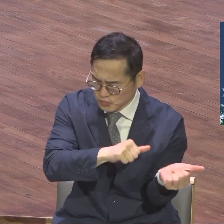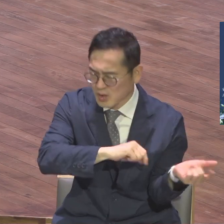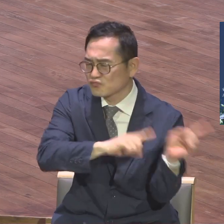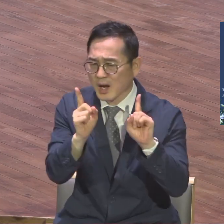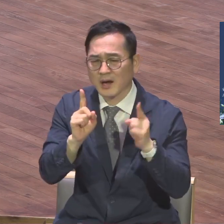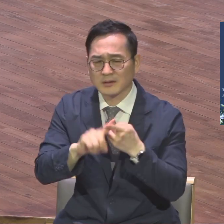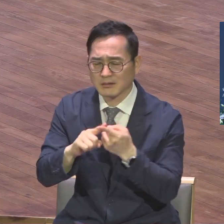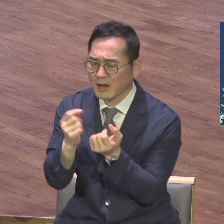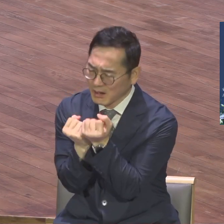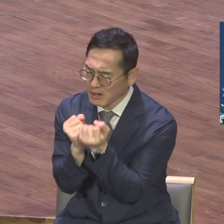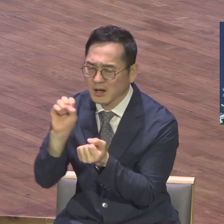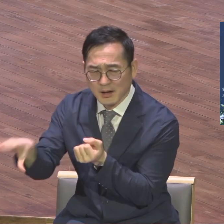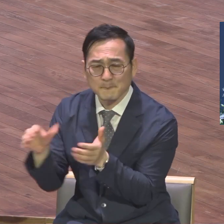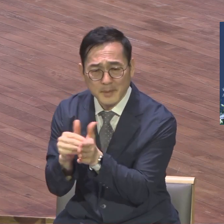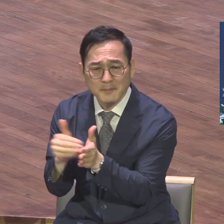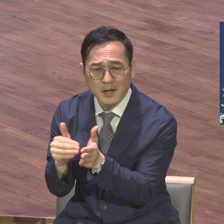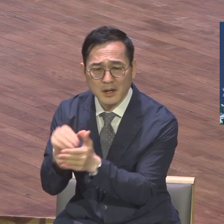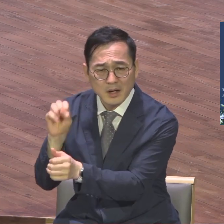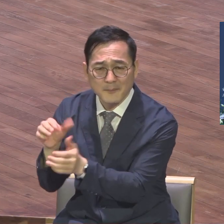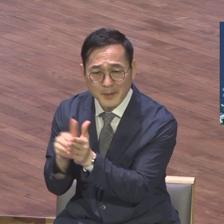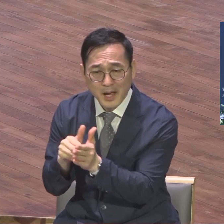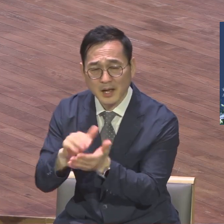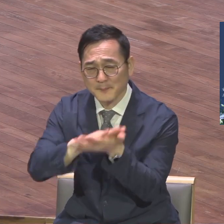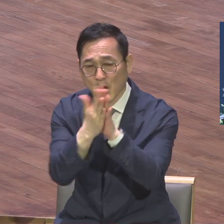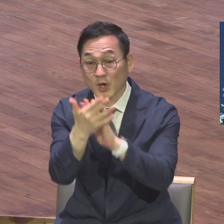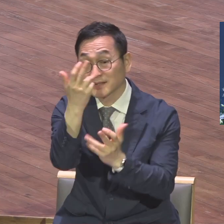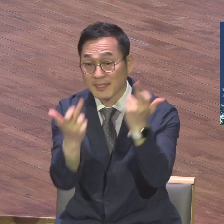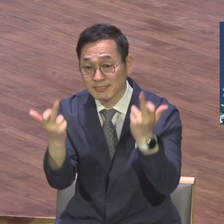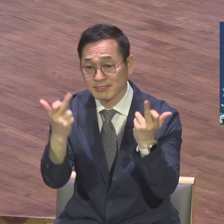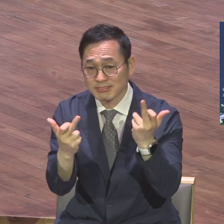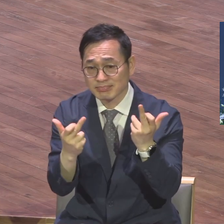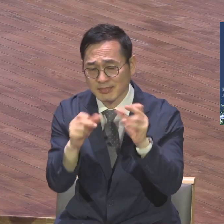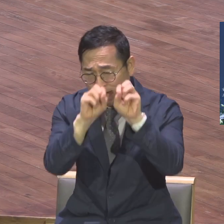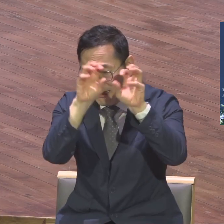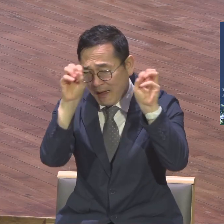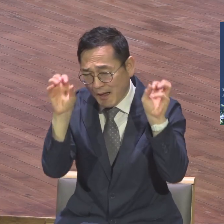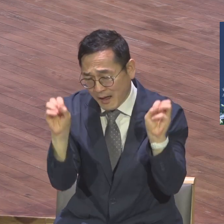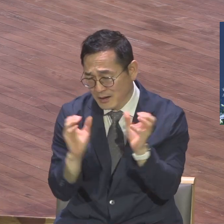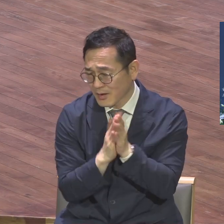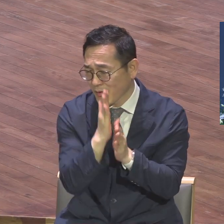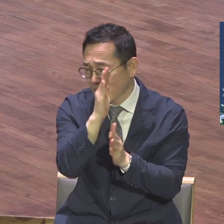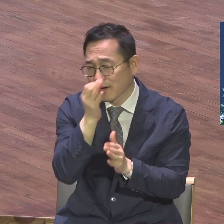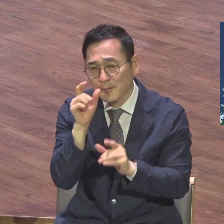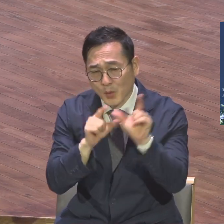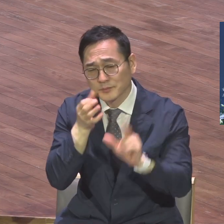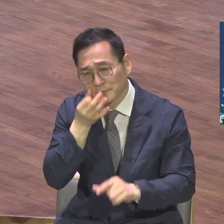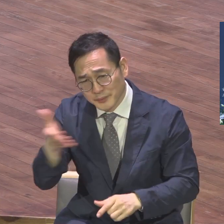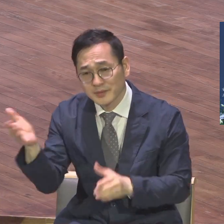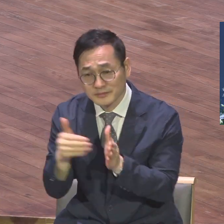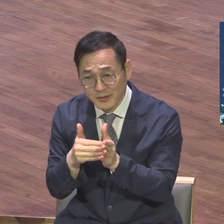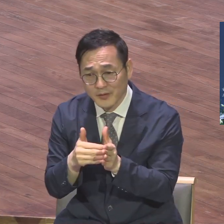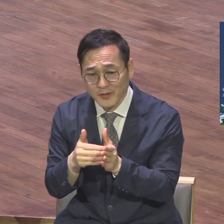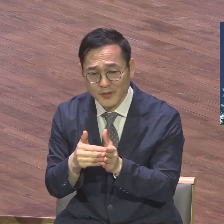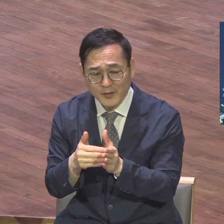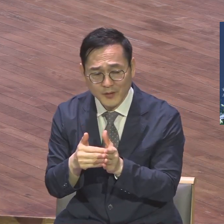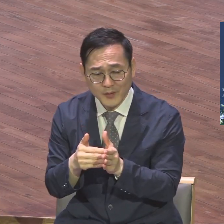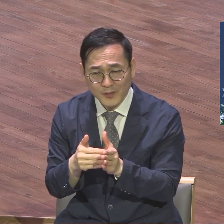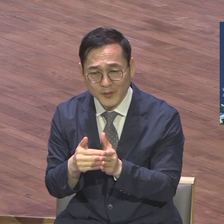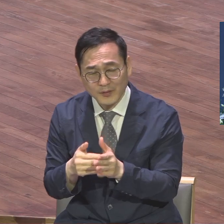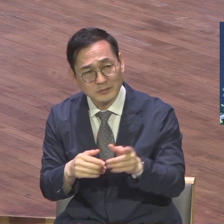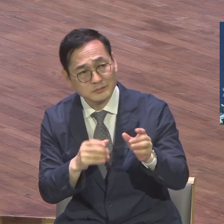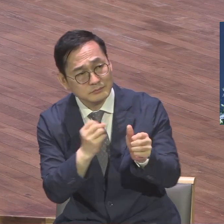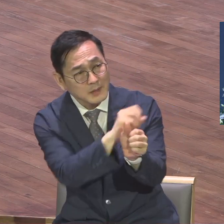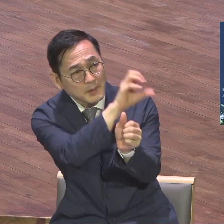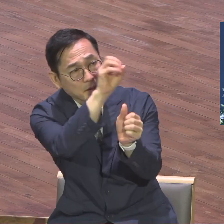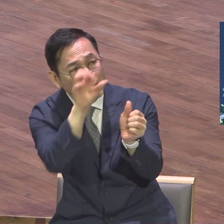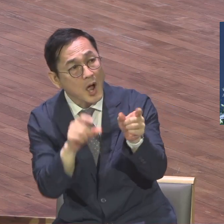말씀하시는데 이들은 지금 변화산에서 본 그 영광 이후에 예수님을 이제는 더 정치적